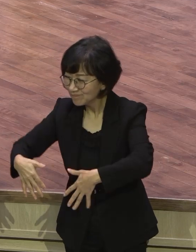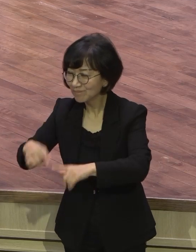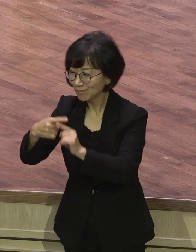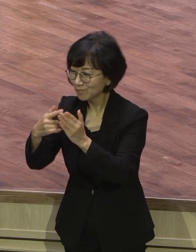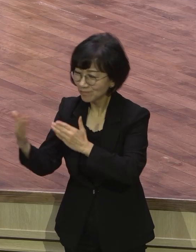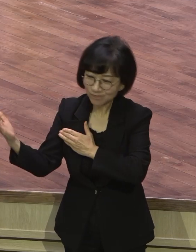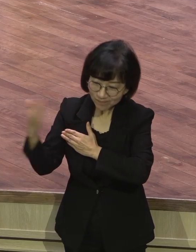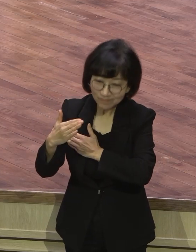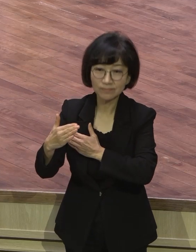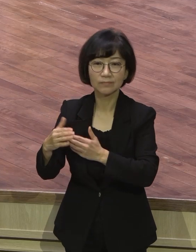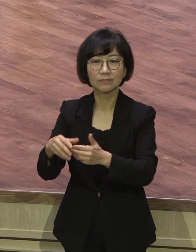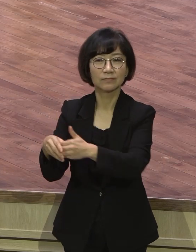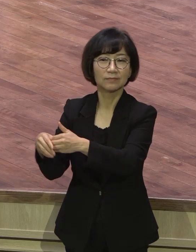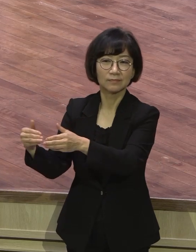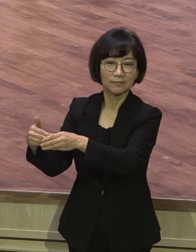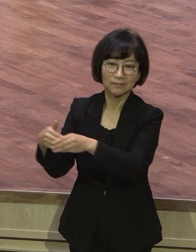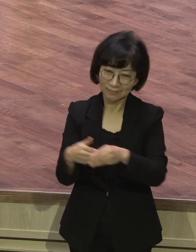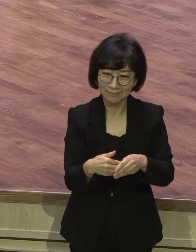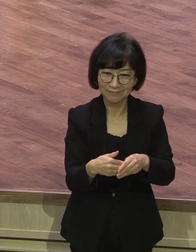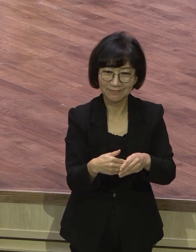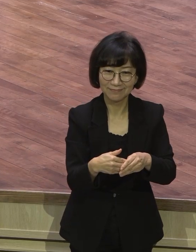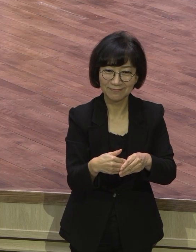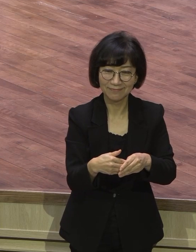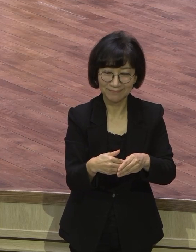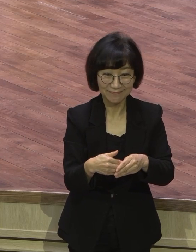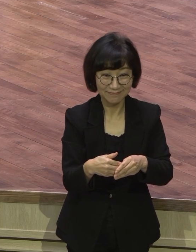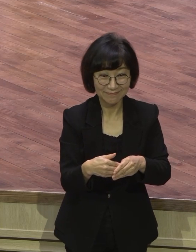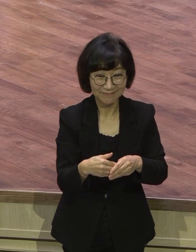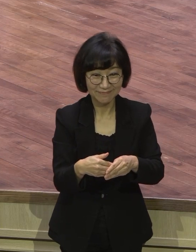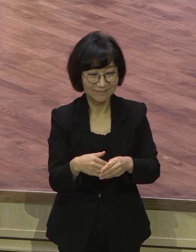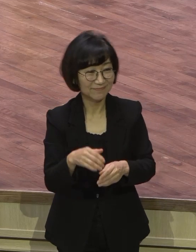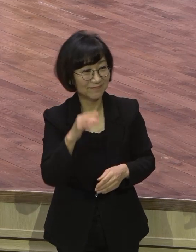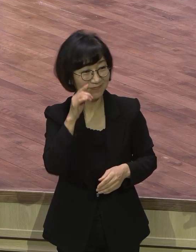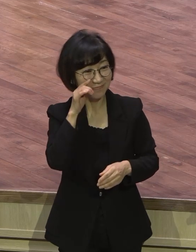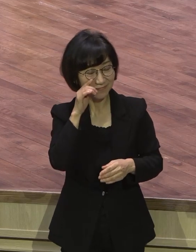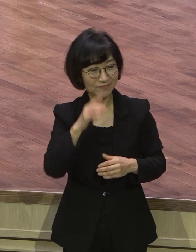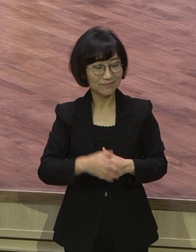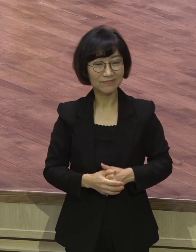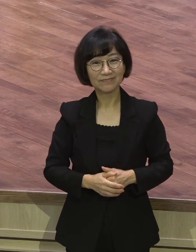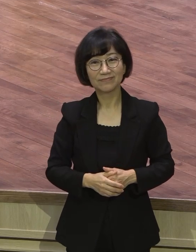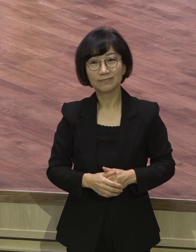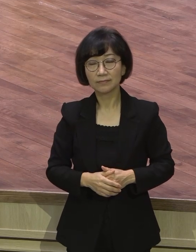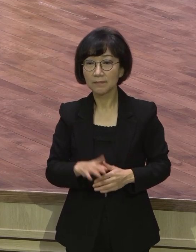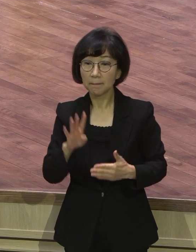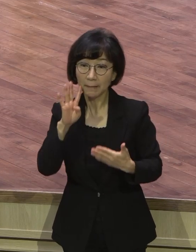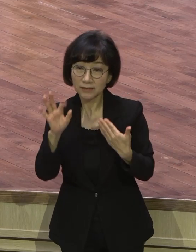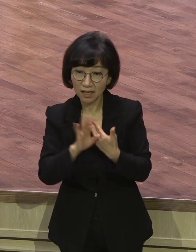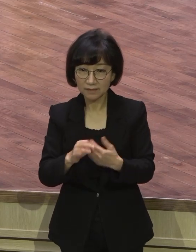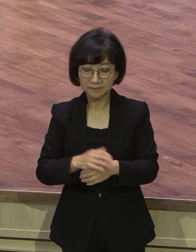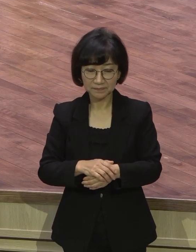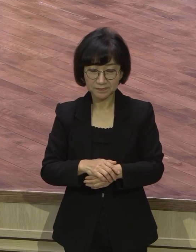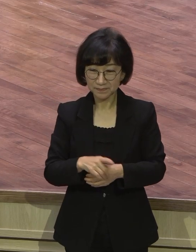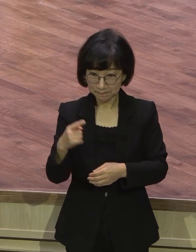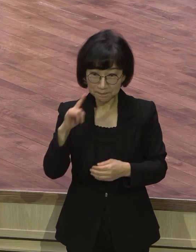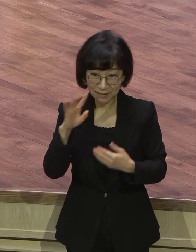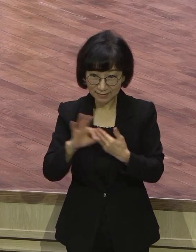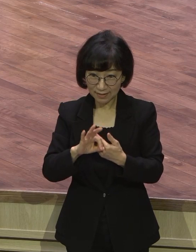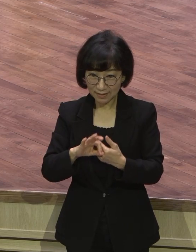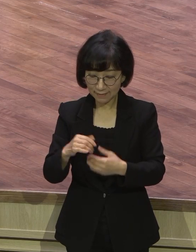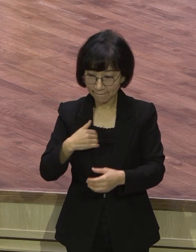내가 사실 당한 것만 복수한다고 해서 복수를 한다고 해서 여러분 마음이 편할 것 같습니까?